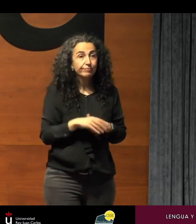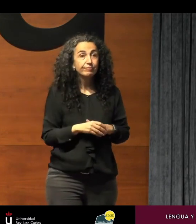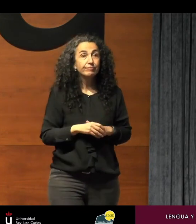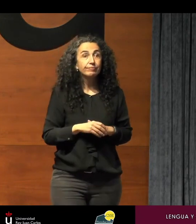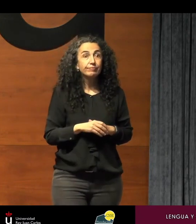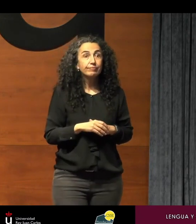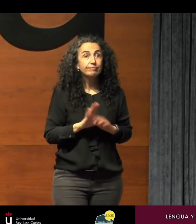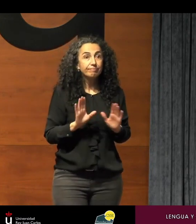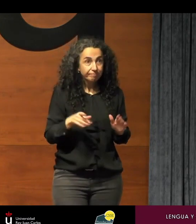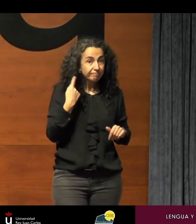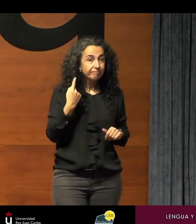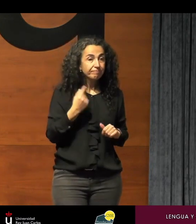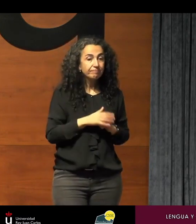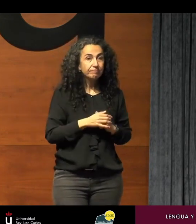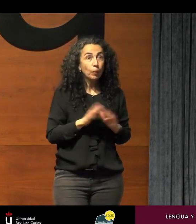Almansa,